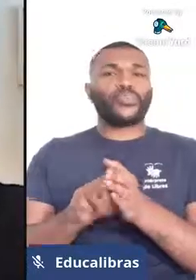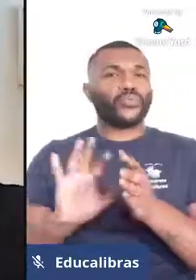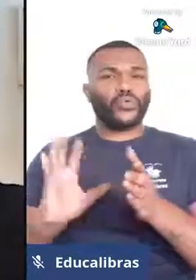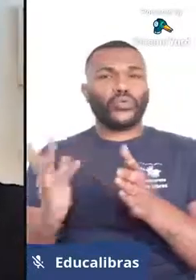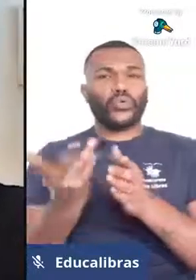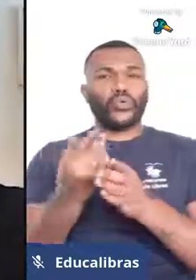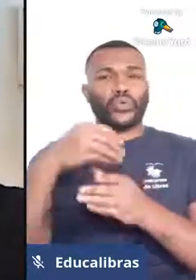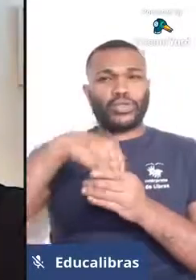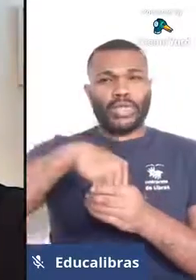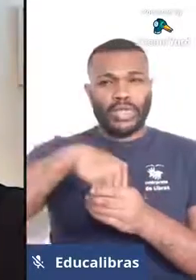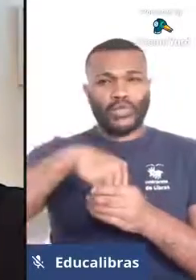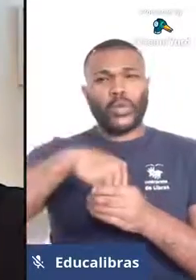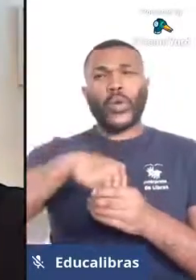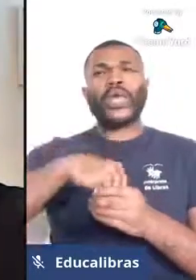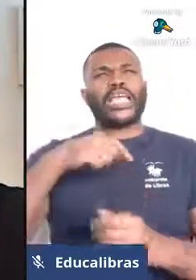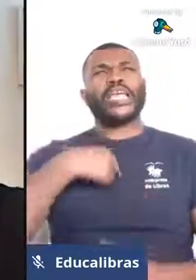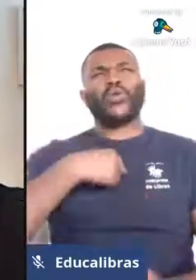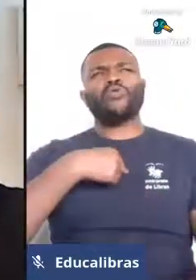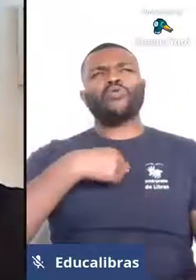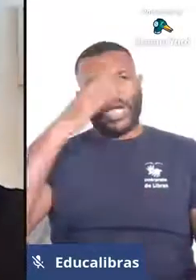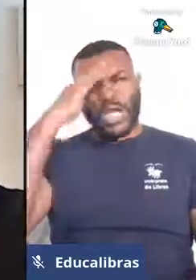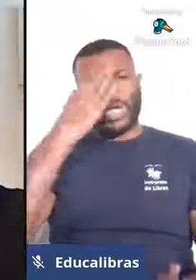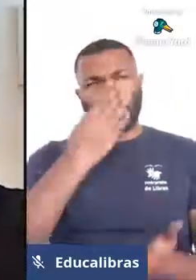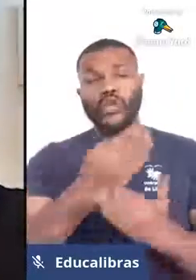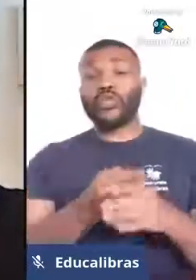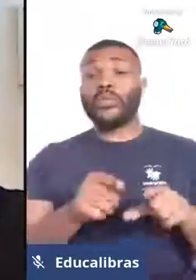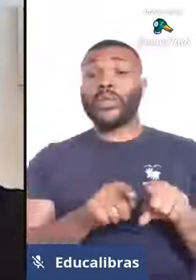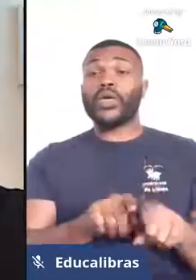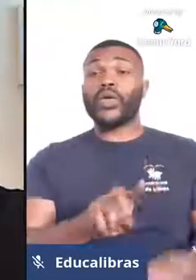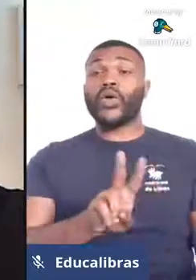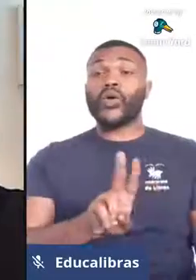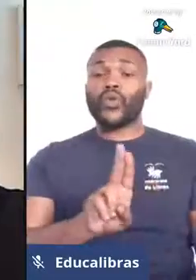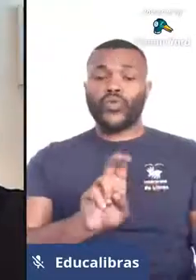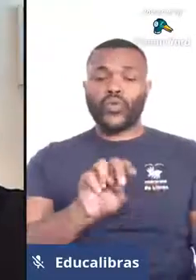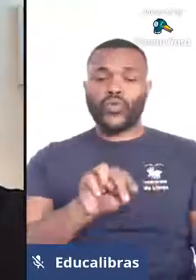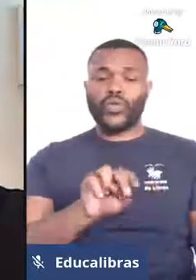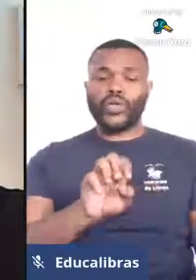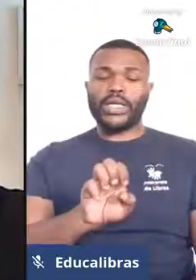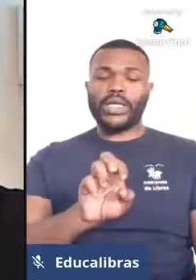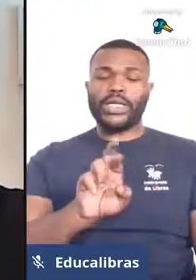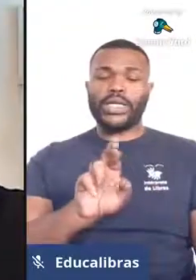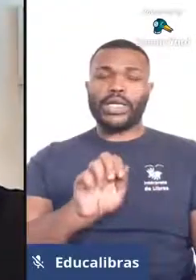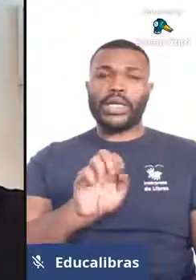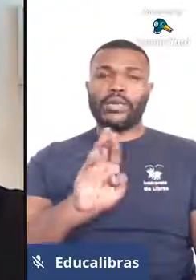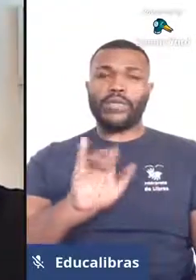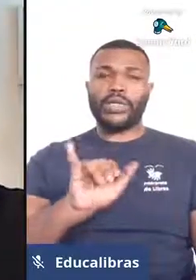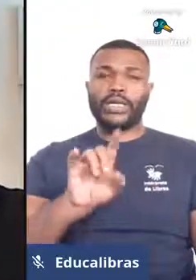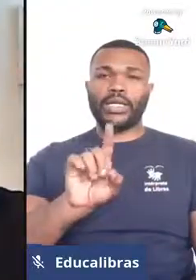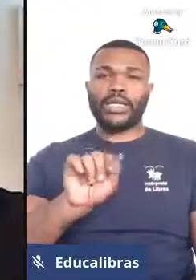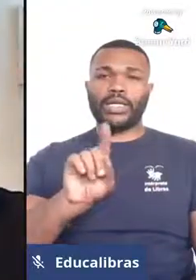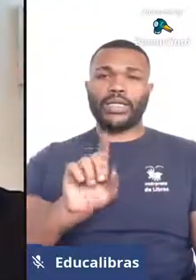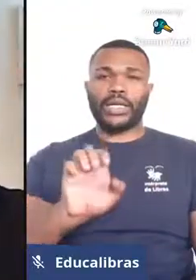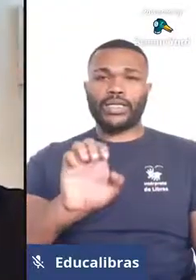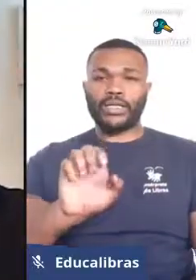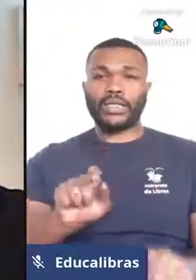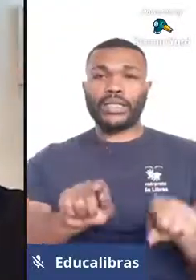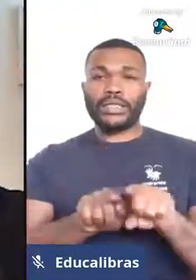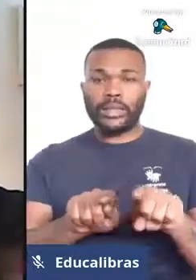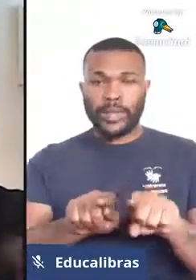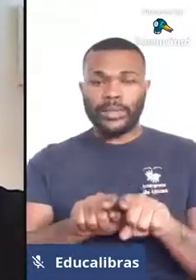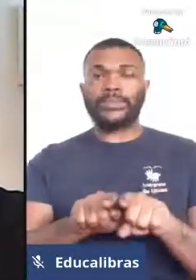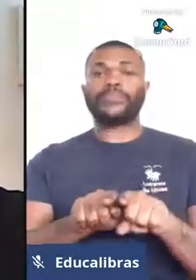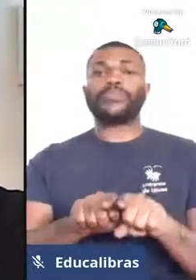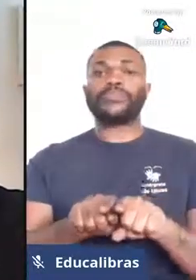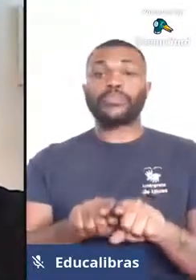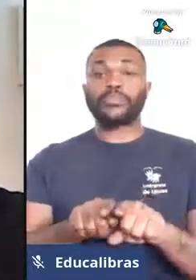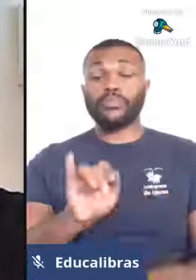não tem dúvida nenhuma, eu concordo com você, de vulnerabilidade, porque na hora da selva, na hora da guerra, é o